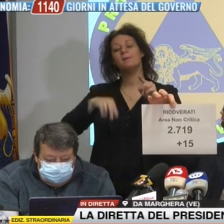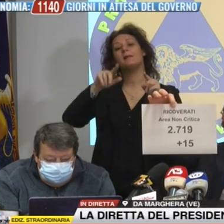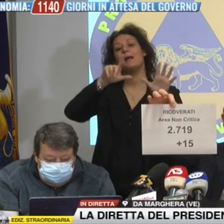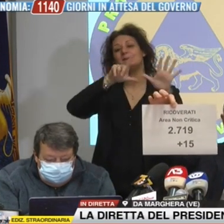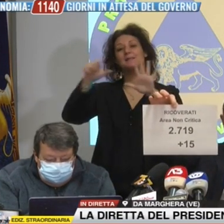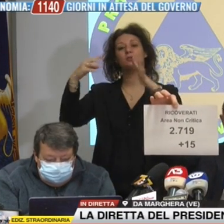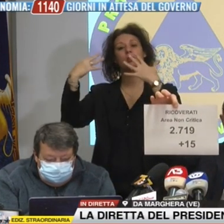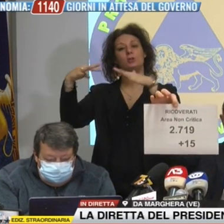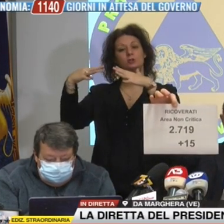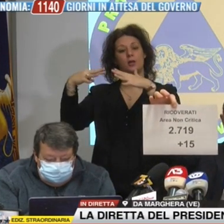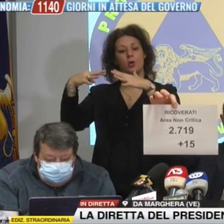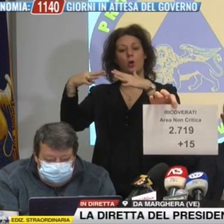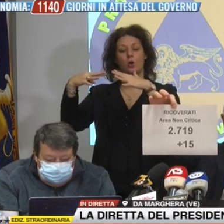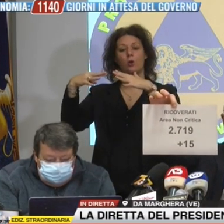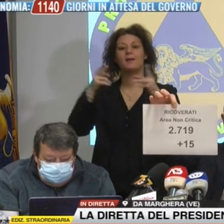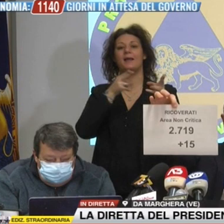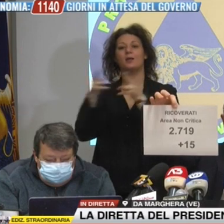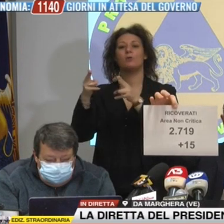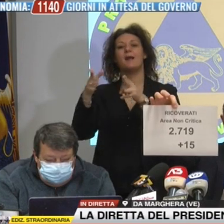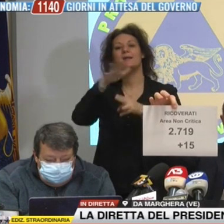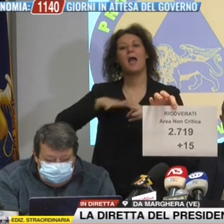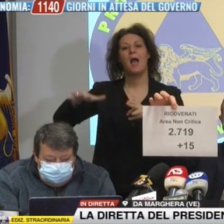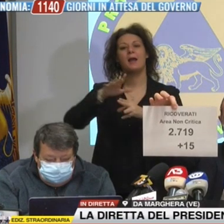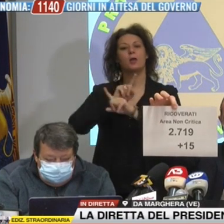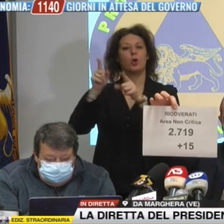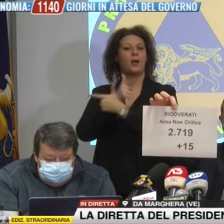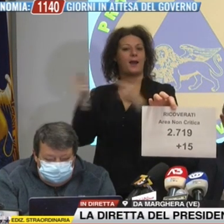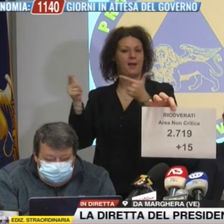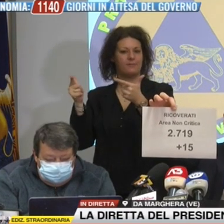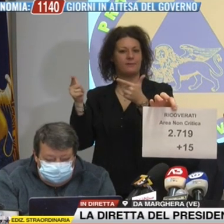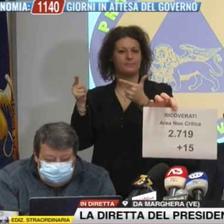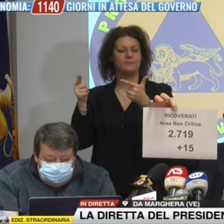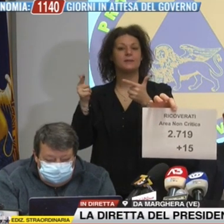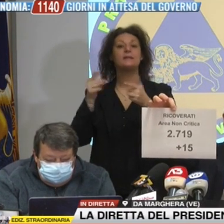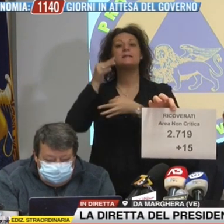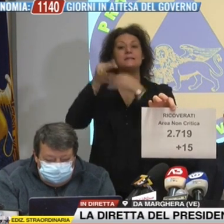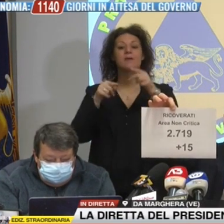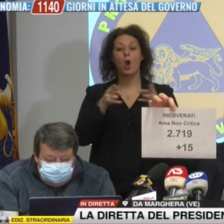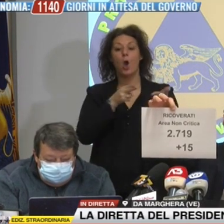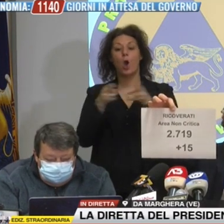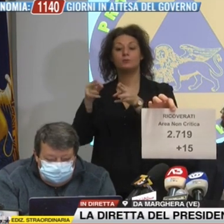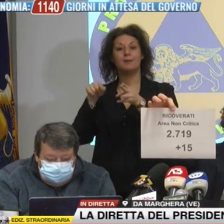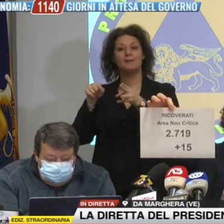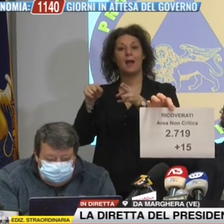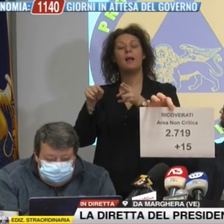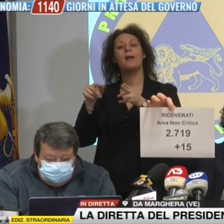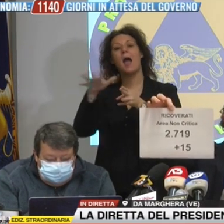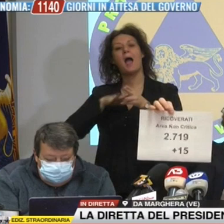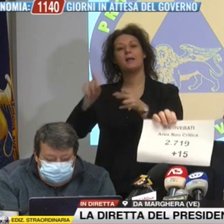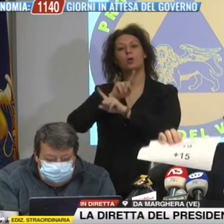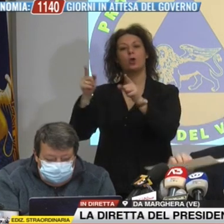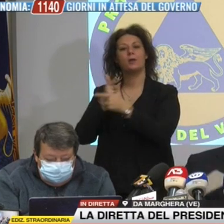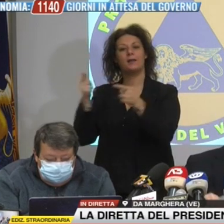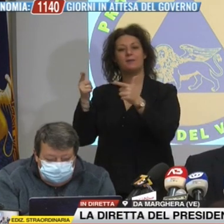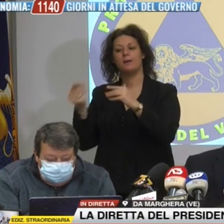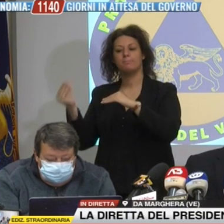2719 sono in area non critica. Quindi abbiamo avuto un carico in ospedale e area non critica di 15 persone, in terapia